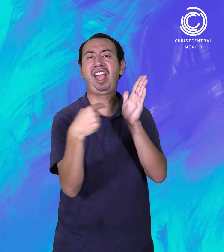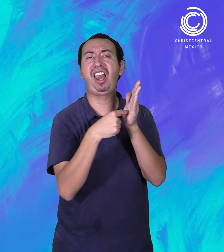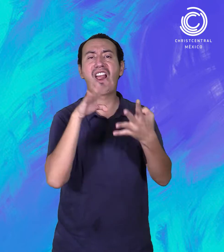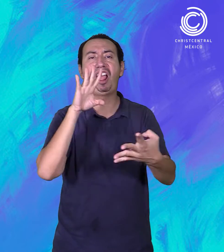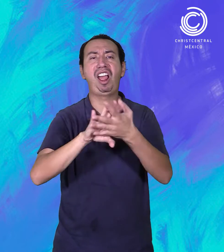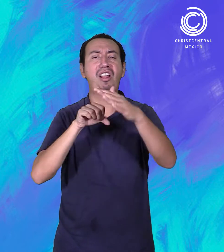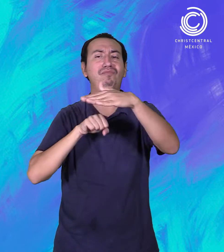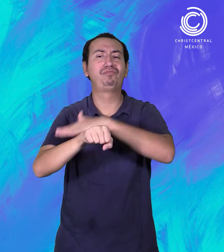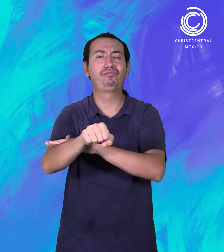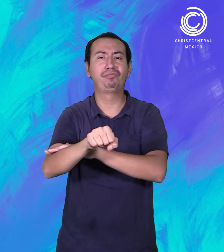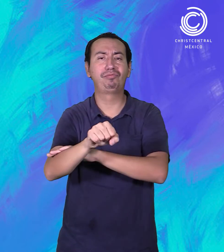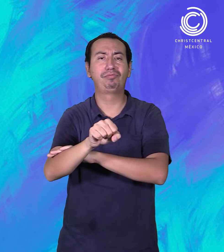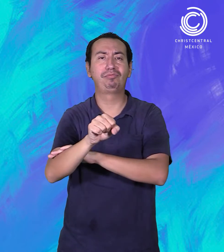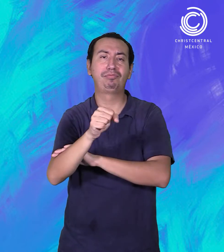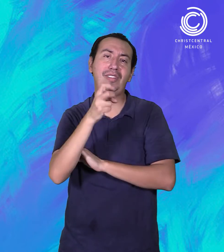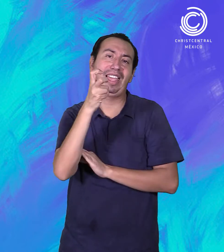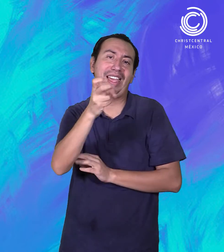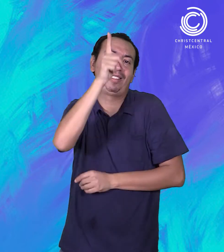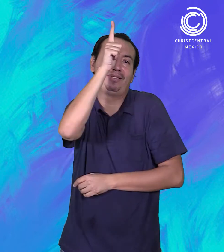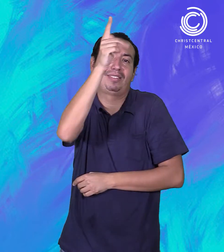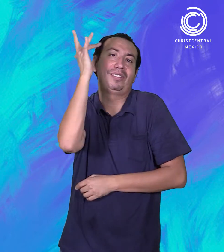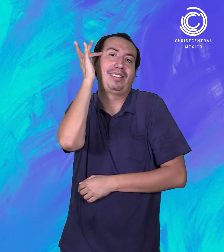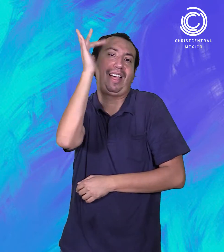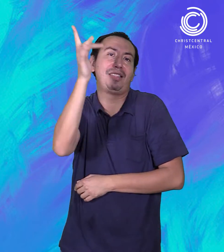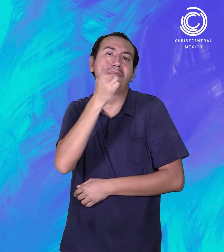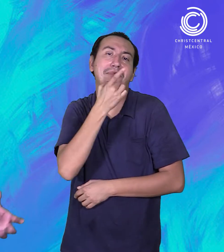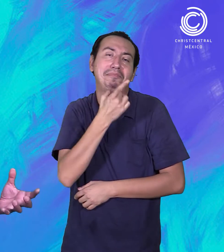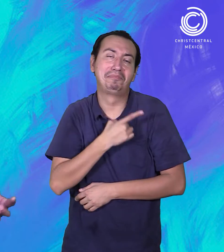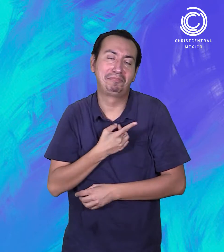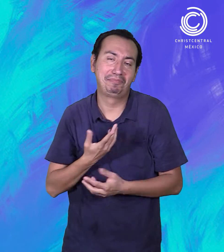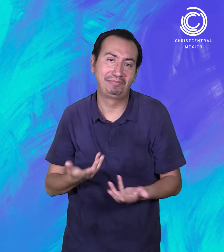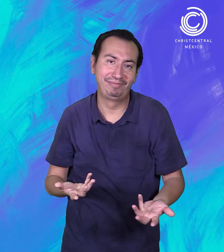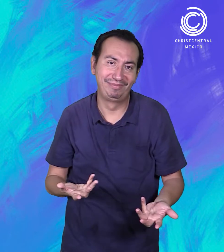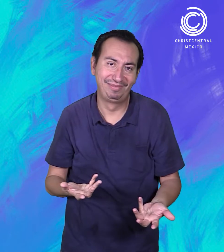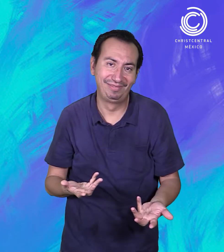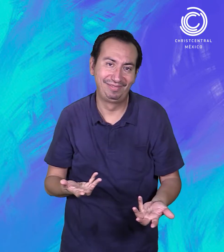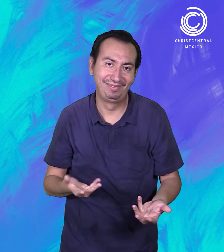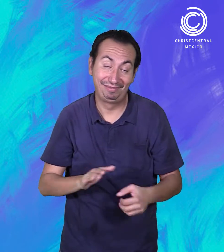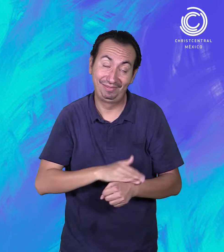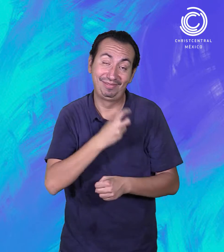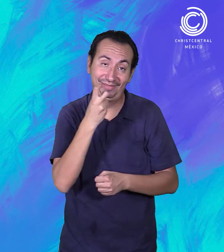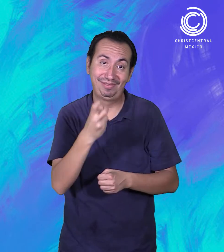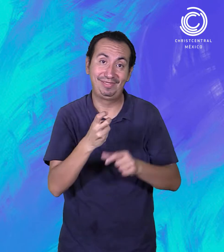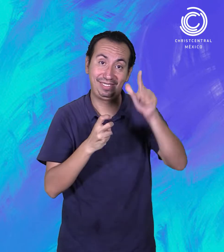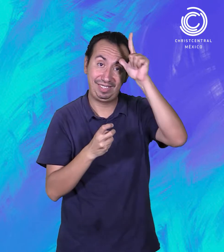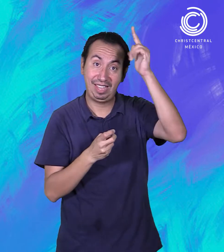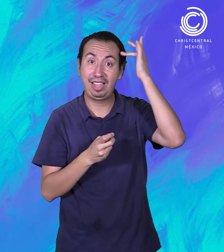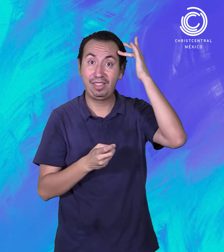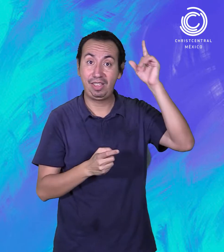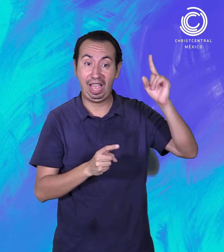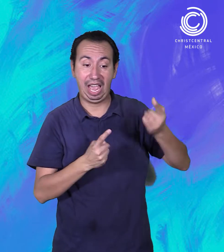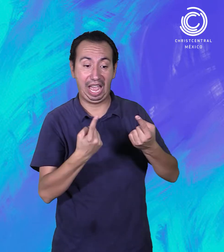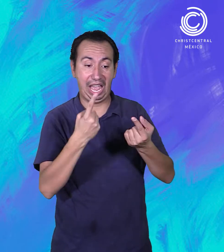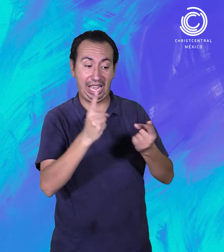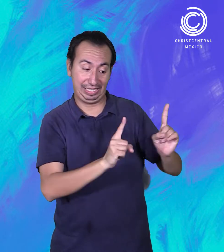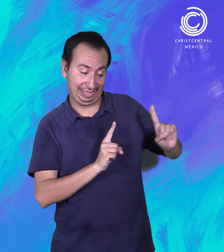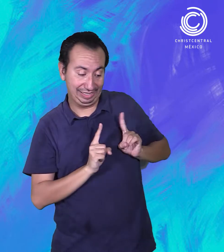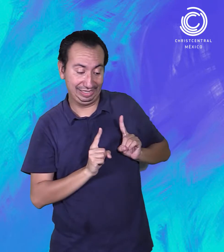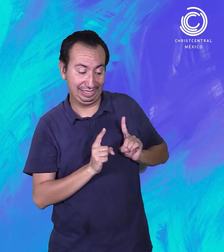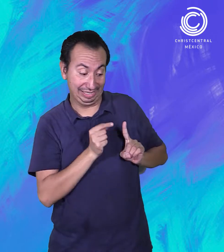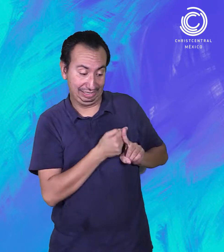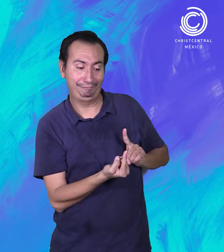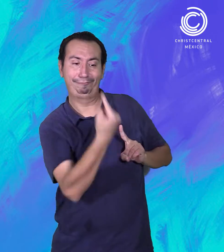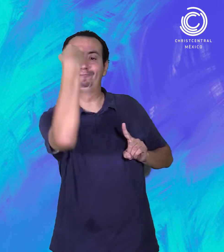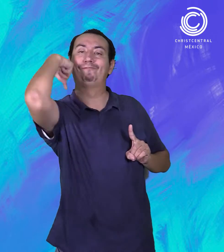la labor del Espíritu Santo para nosotros, en nosotros, con nosotros. Por